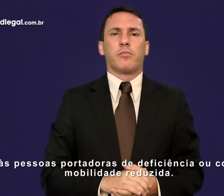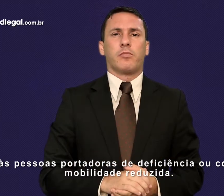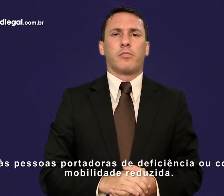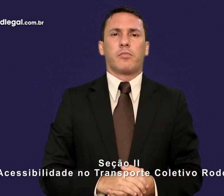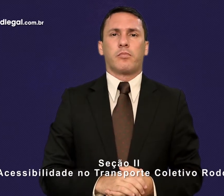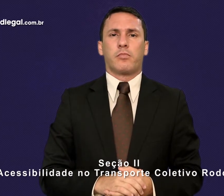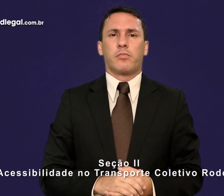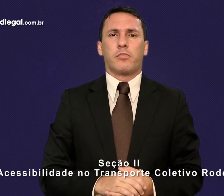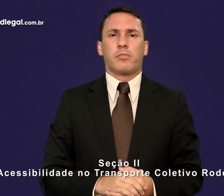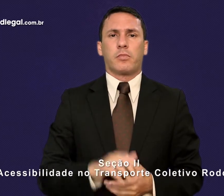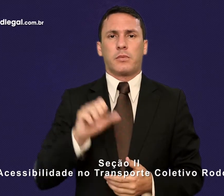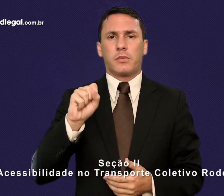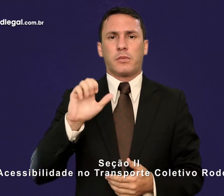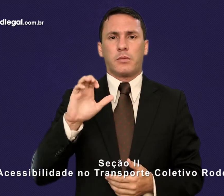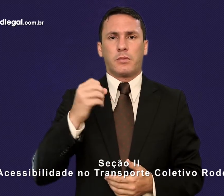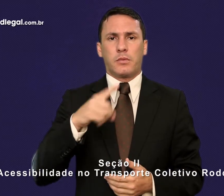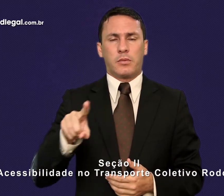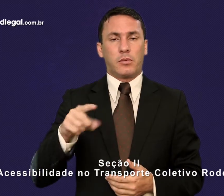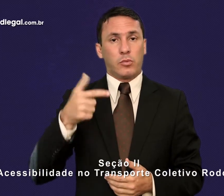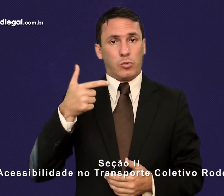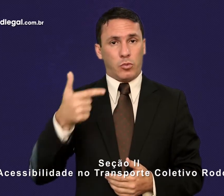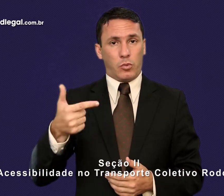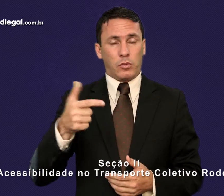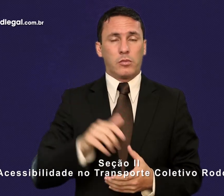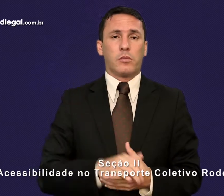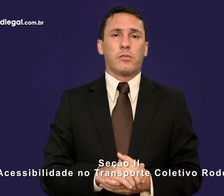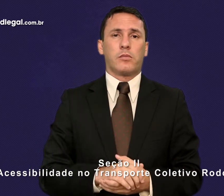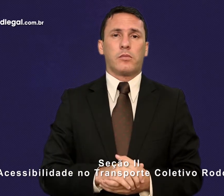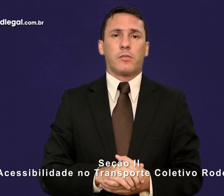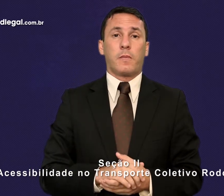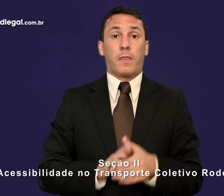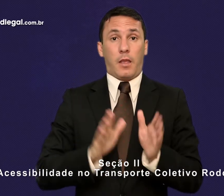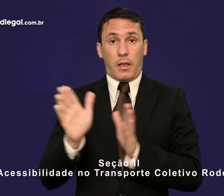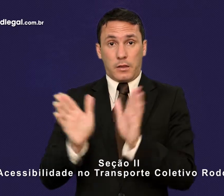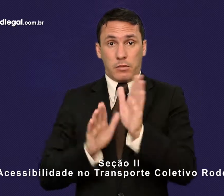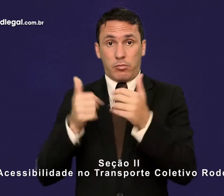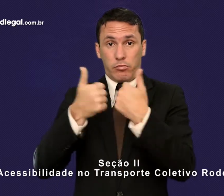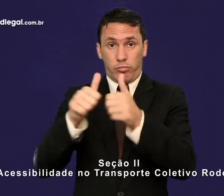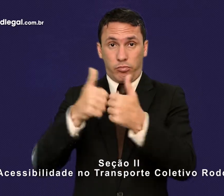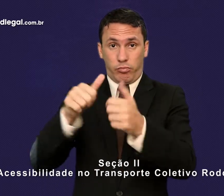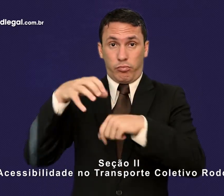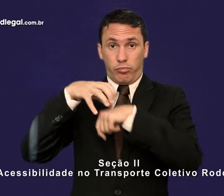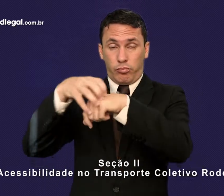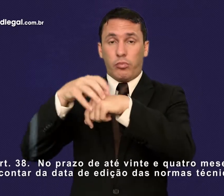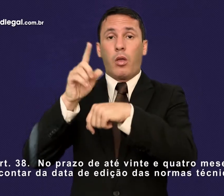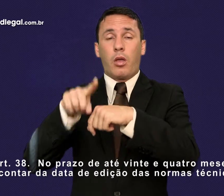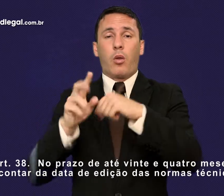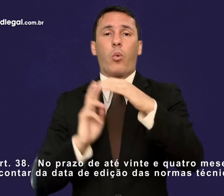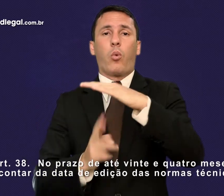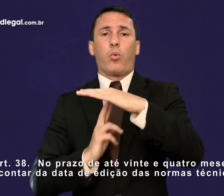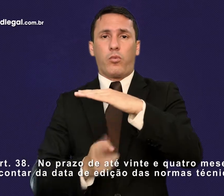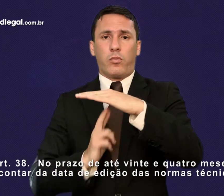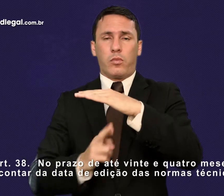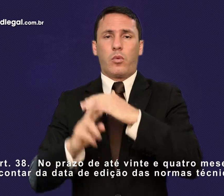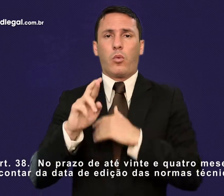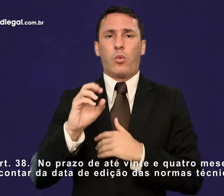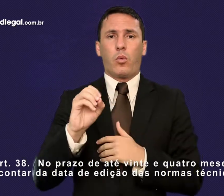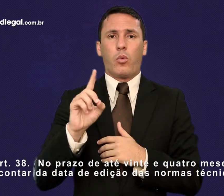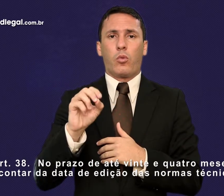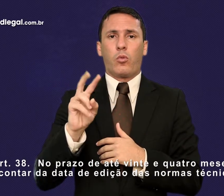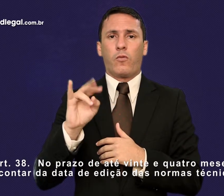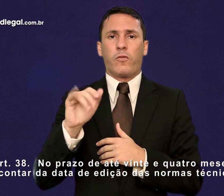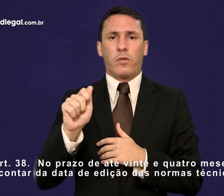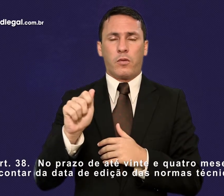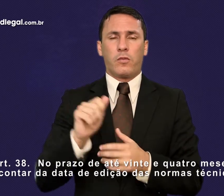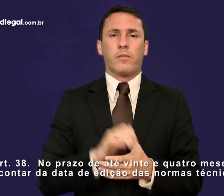reduzida. Seção 2. Da acessibilidade no transporte coletivo rodoviário. Artigo 38.